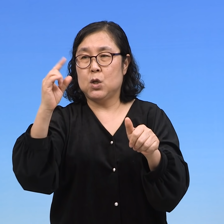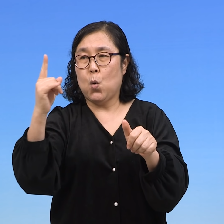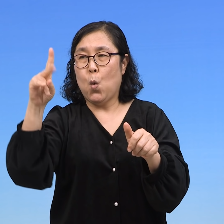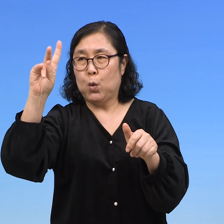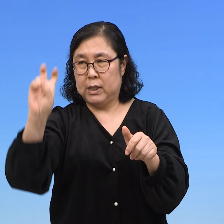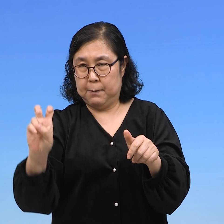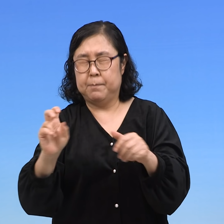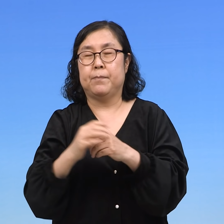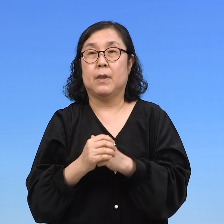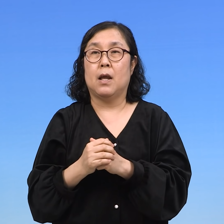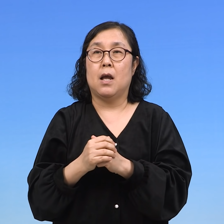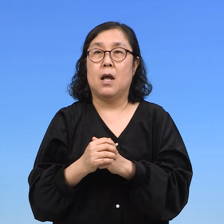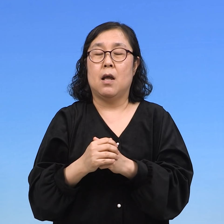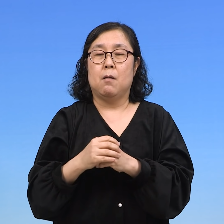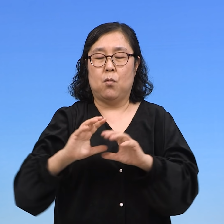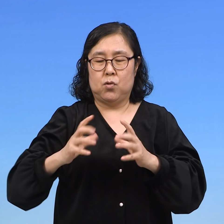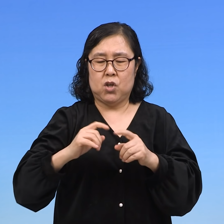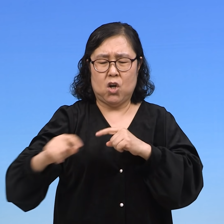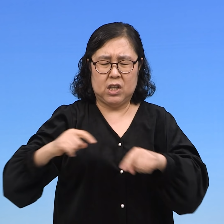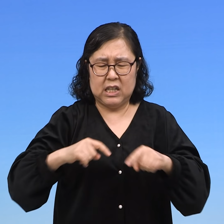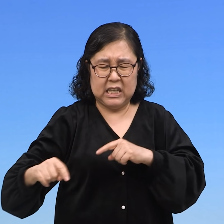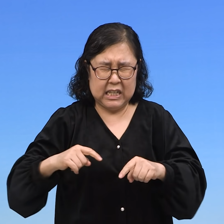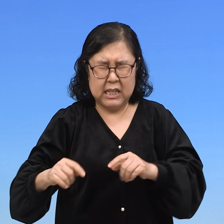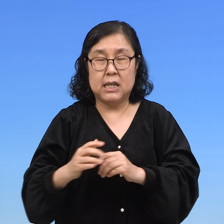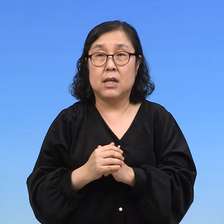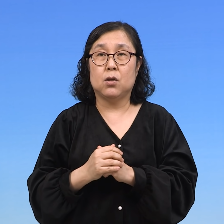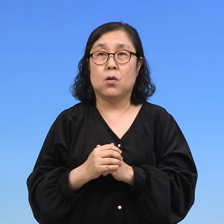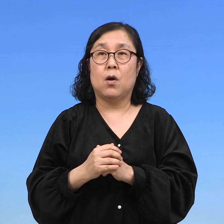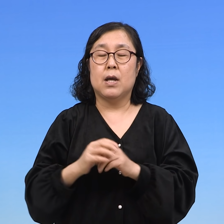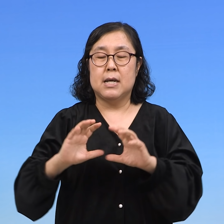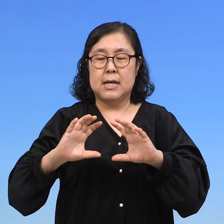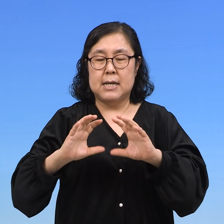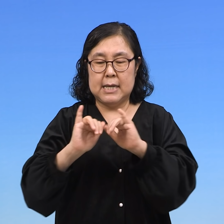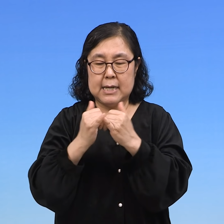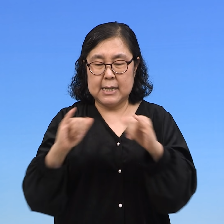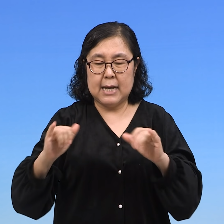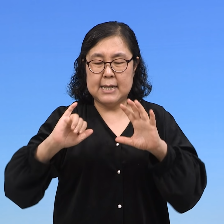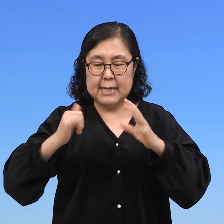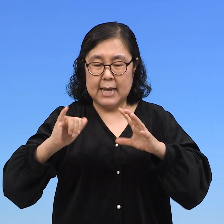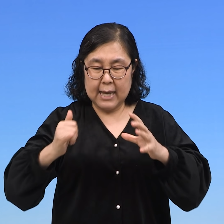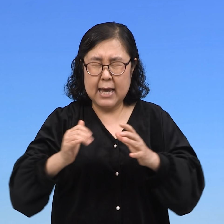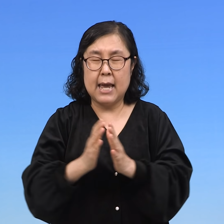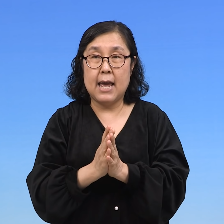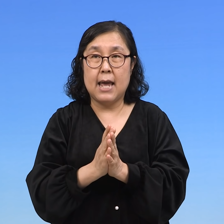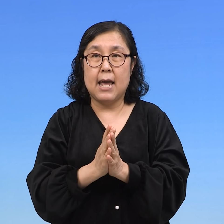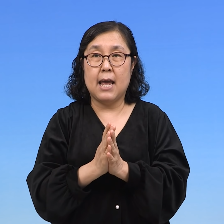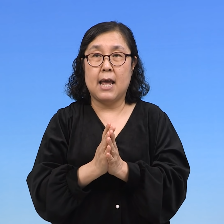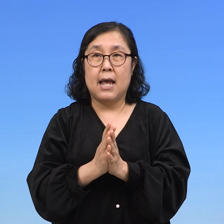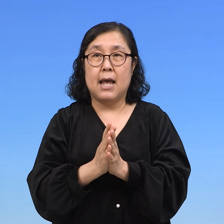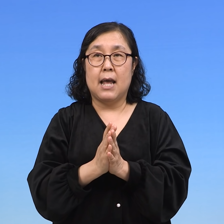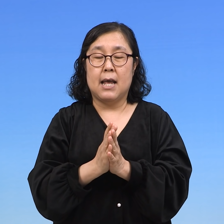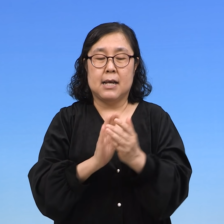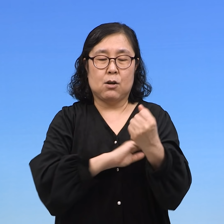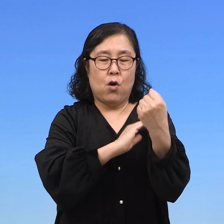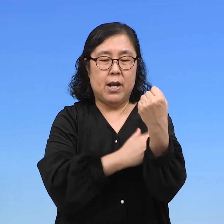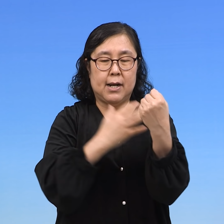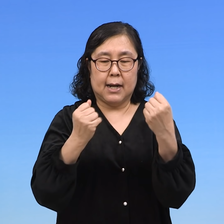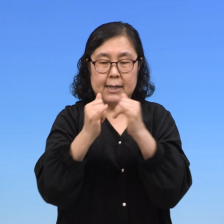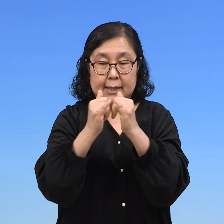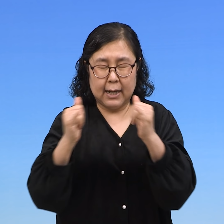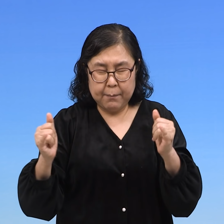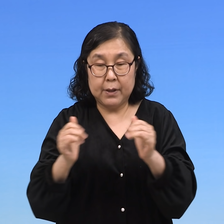있고요 정치판뿐만 아닙니다 모든 인간 세계에 기득권을 가진 사람들이 가지고 있는 본능이 이런 겁니다